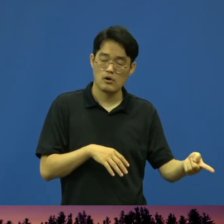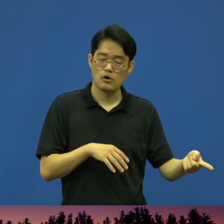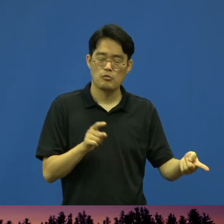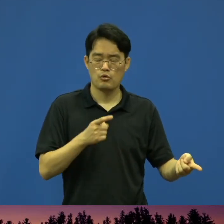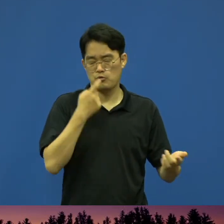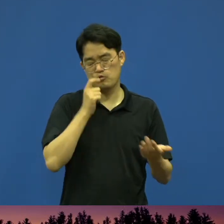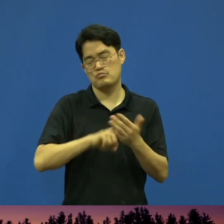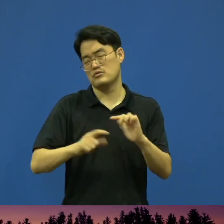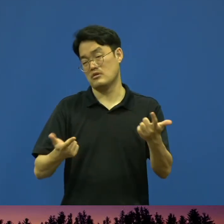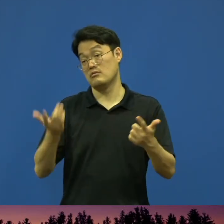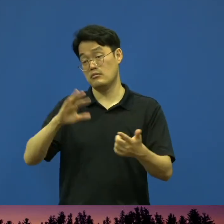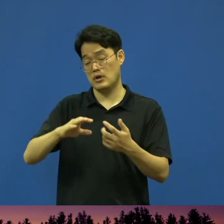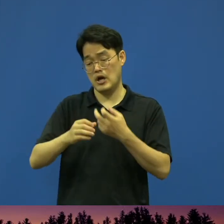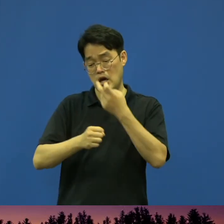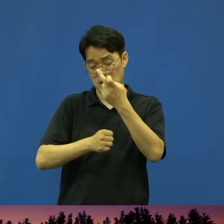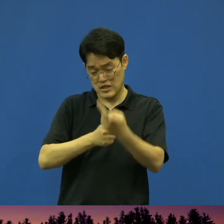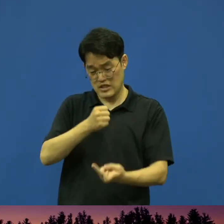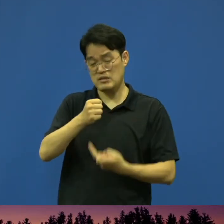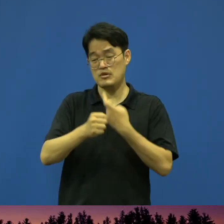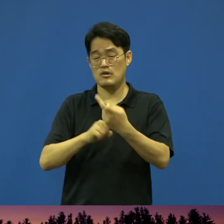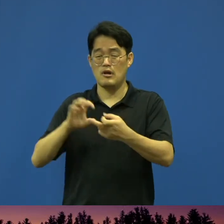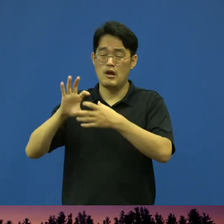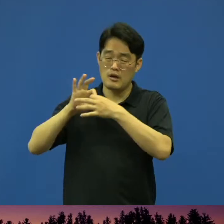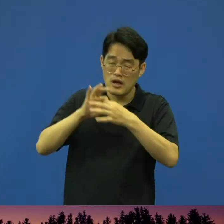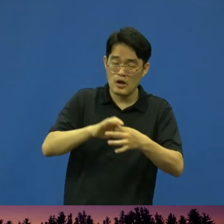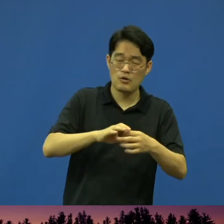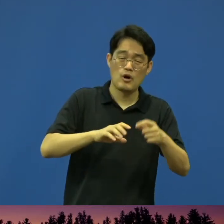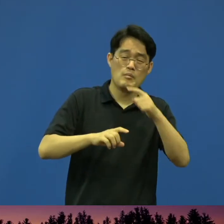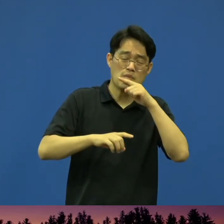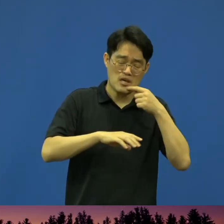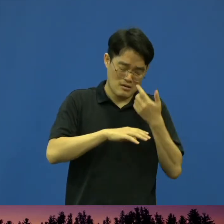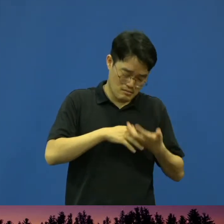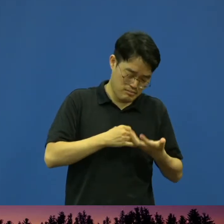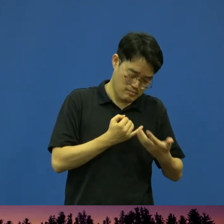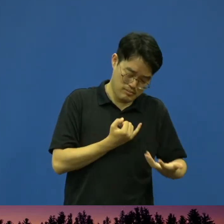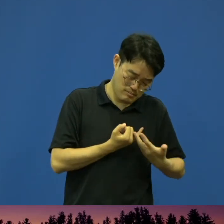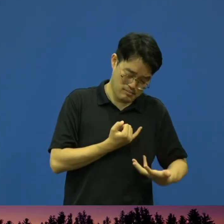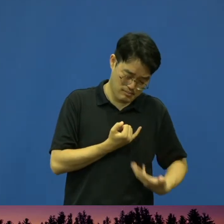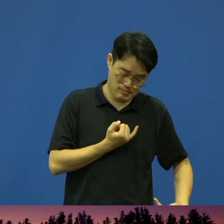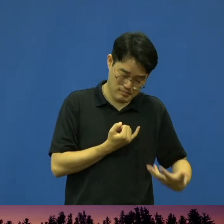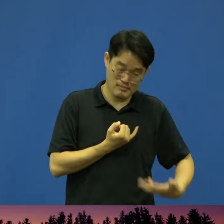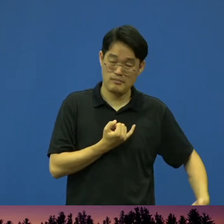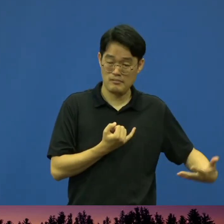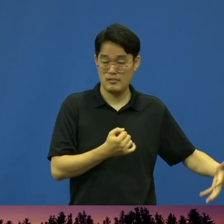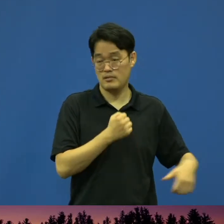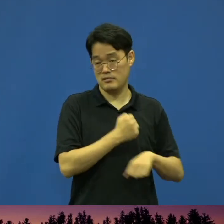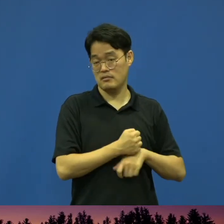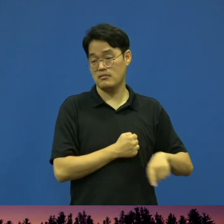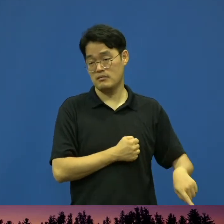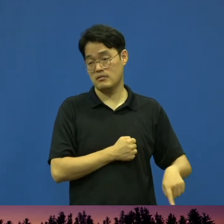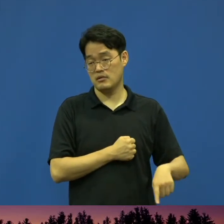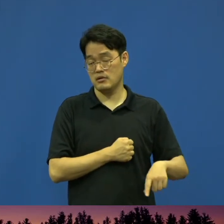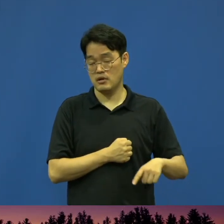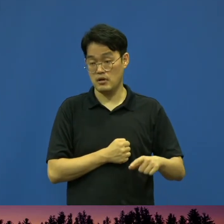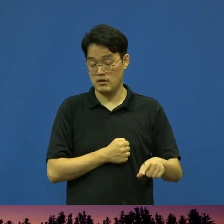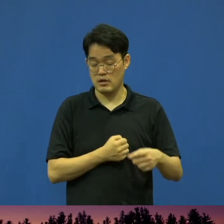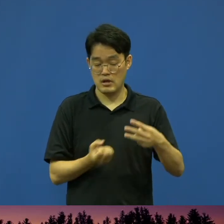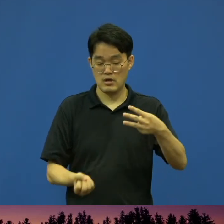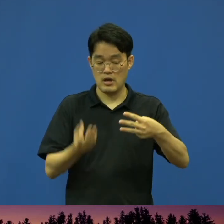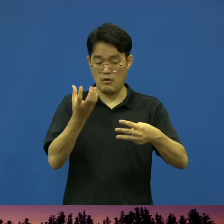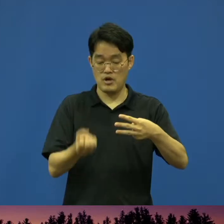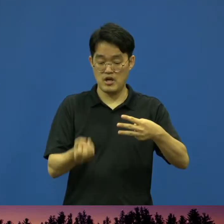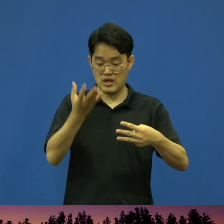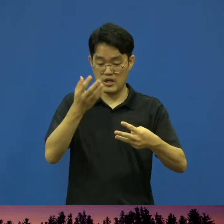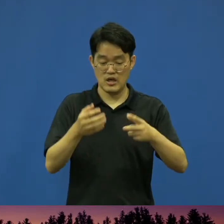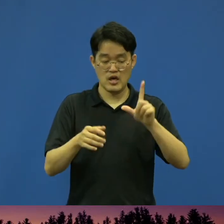12년 동안 몸 밖으로 흐르는 피를 멈출 수 없었습니다. 그 여인은 레위기 15장 26절의